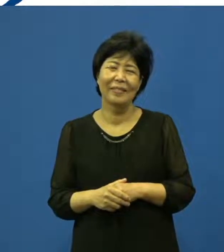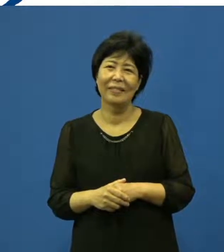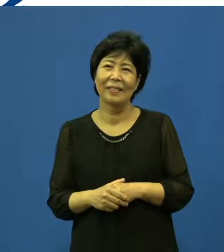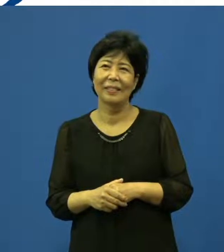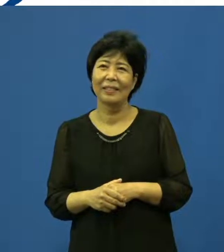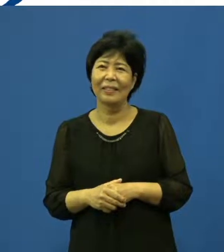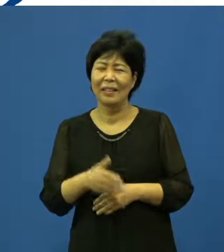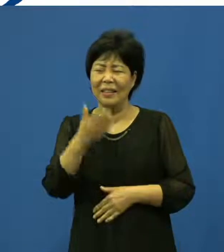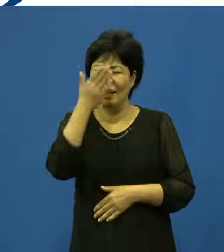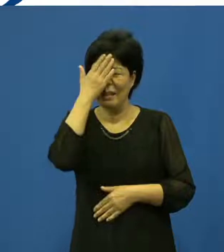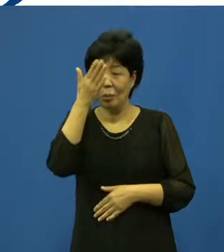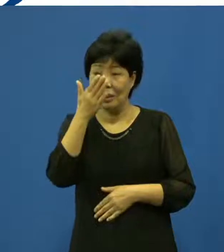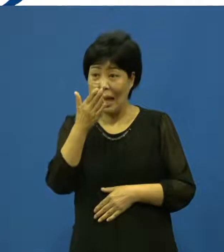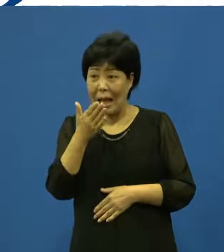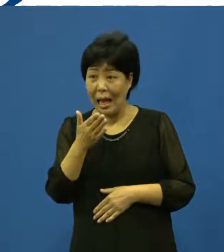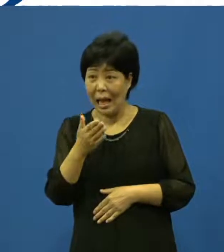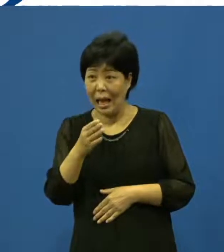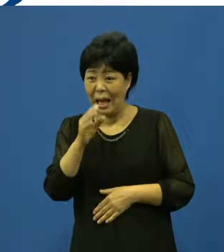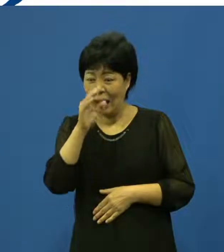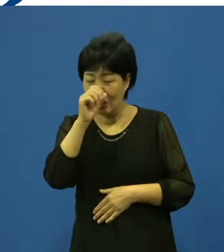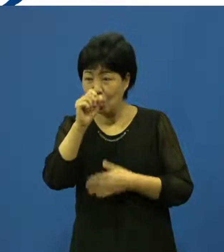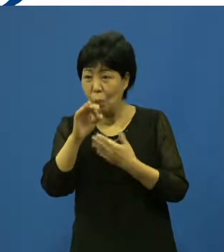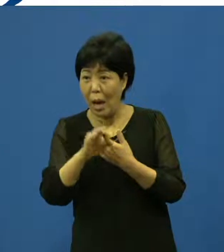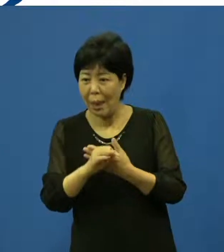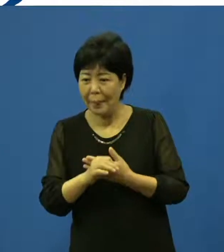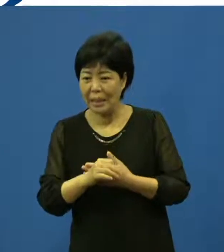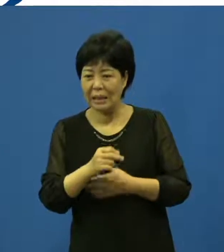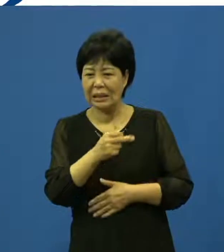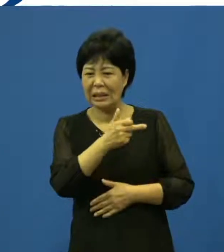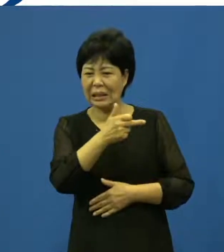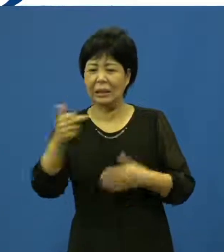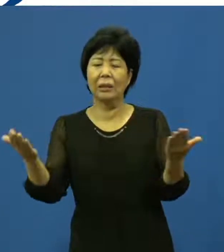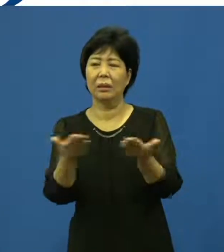여러분 공짜 좋아하면 큰일 납니다.